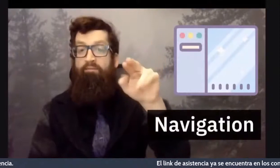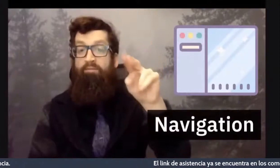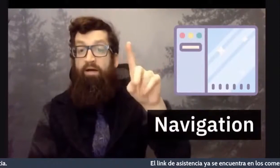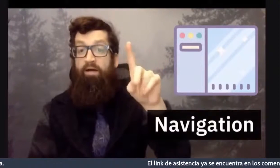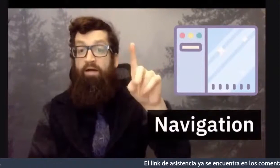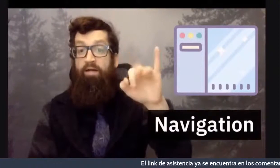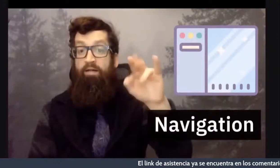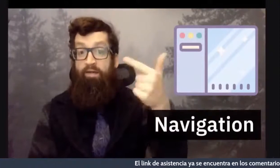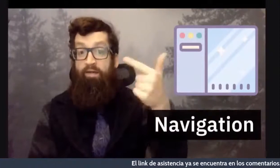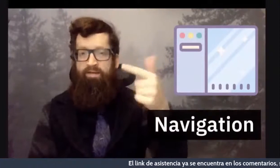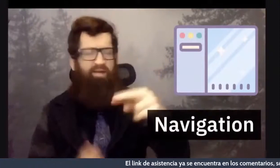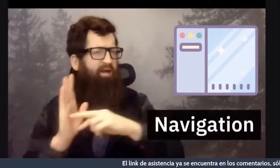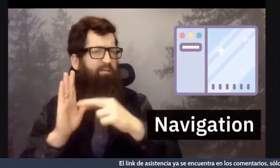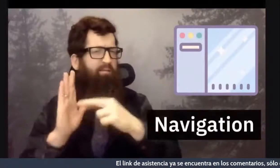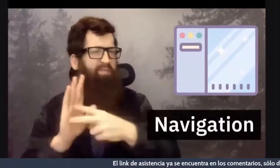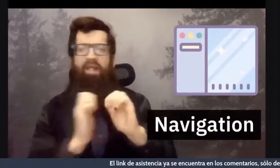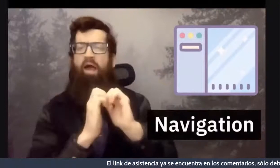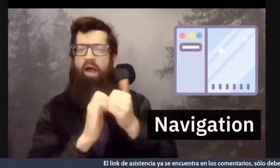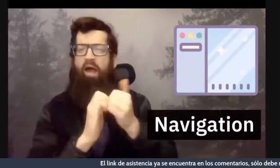decidir qué camino tomar para llegar a donde quieren ir.